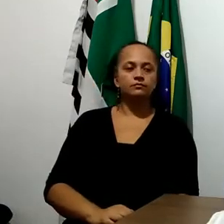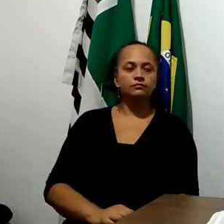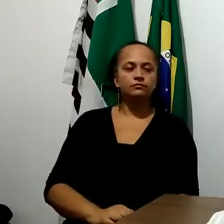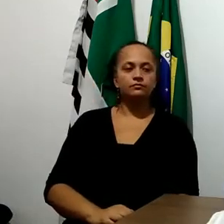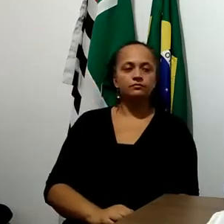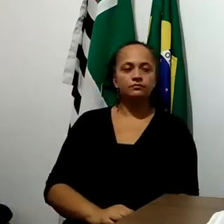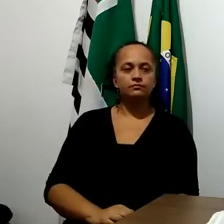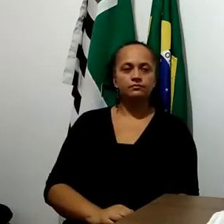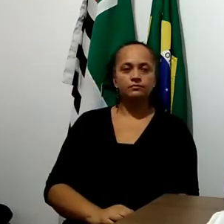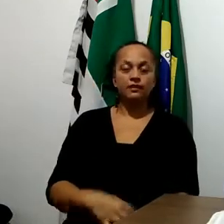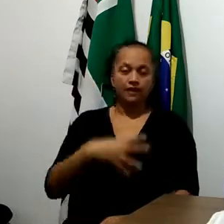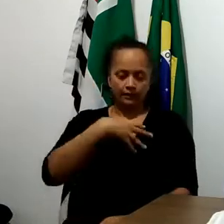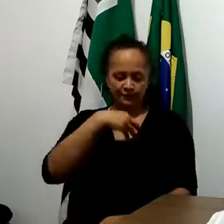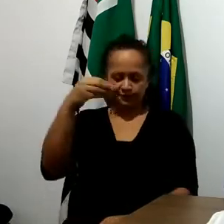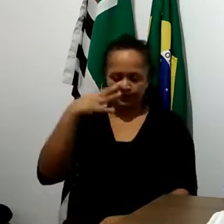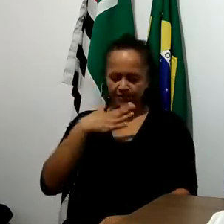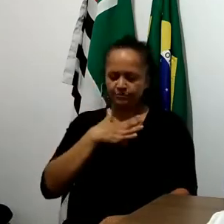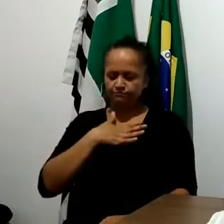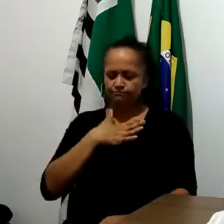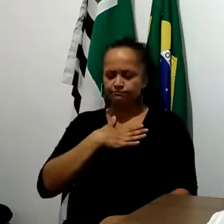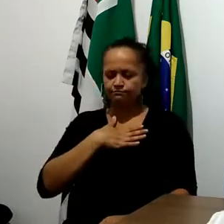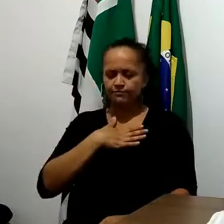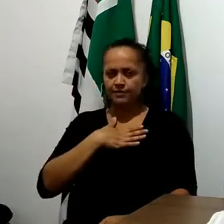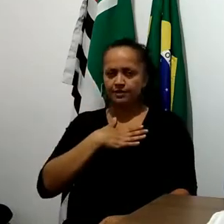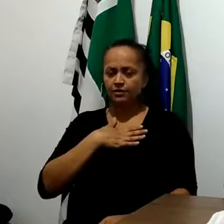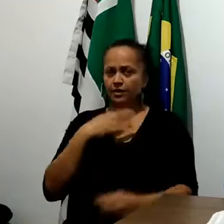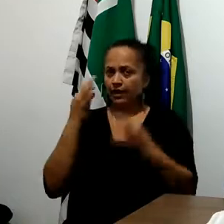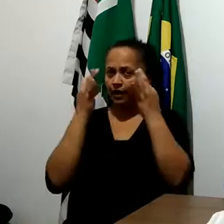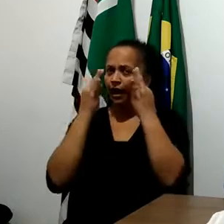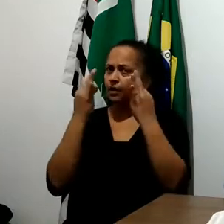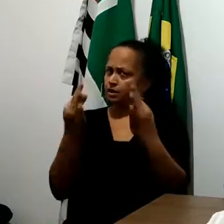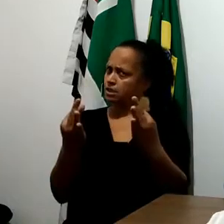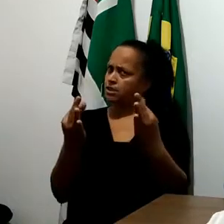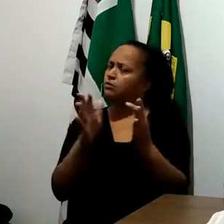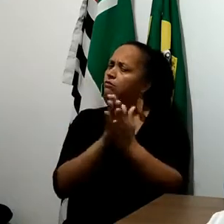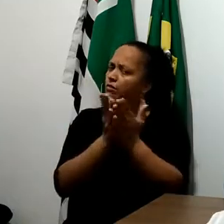Diz assim, filho meu, atenta para as minhas